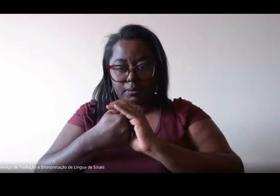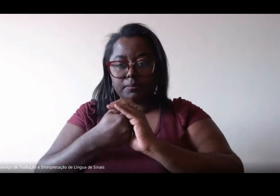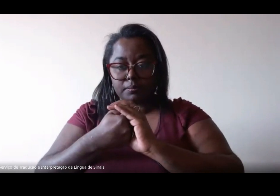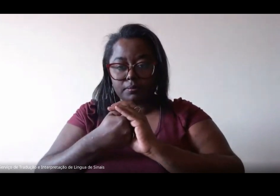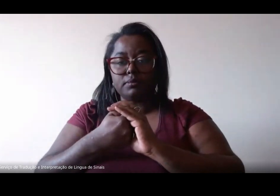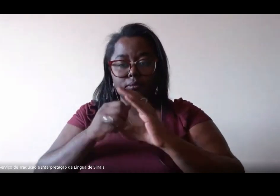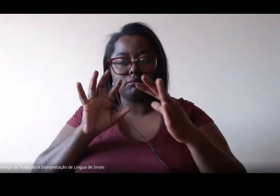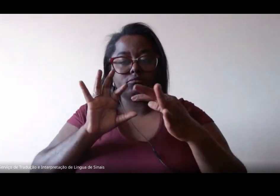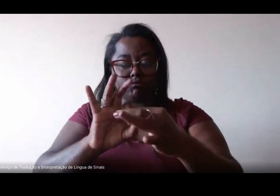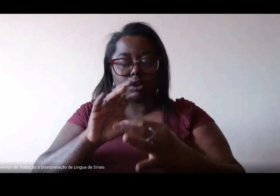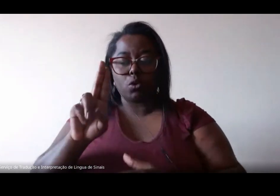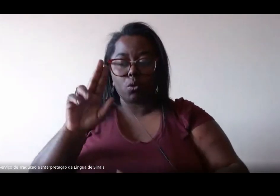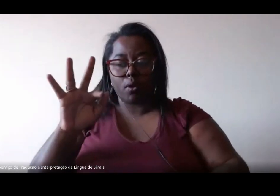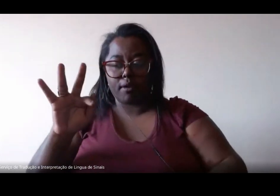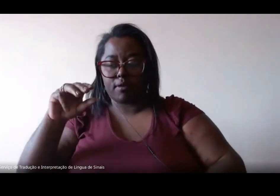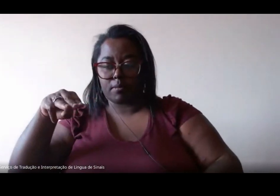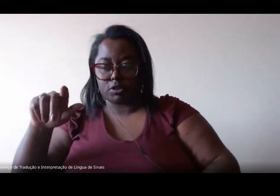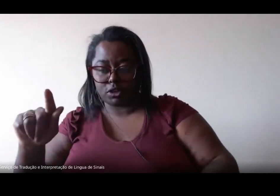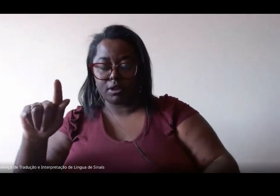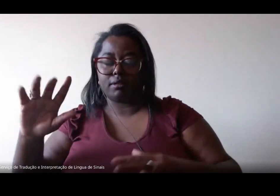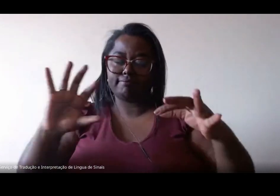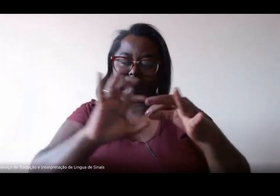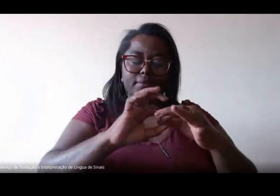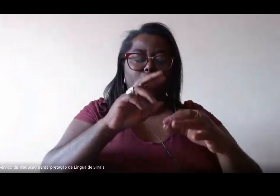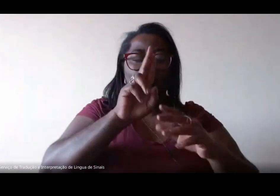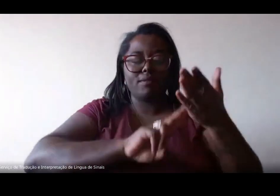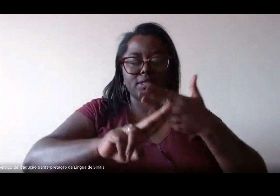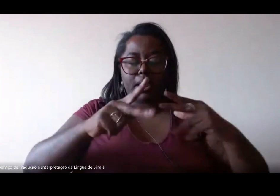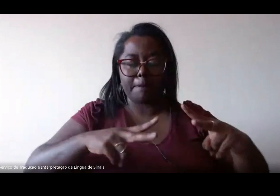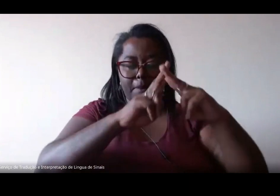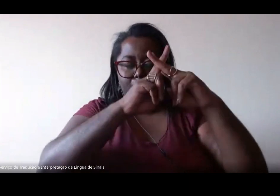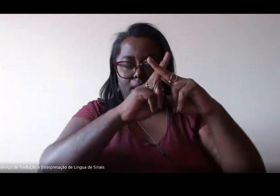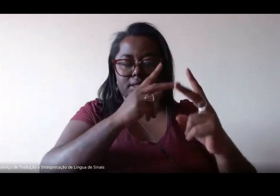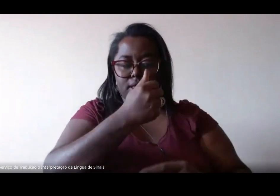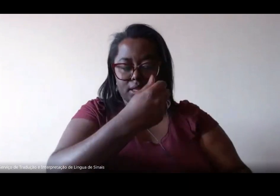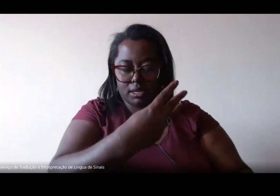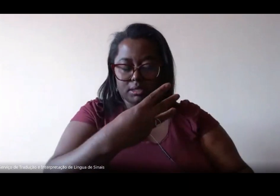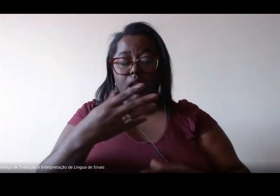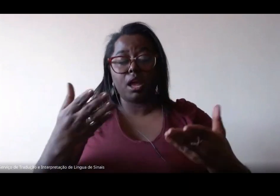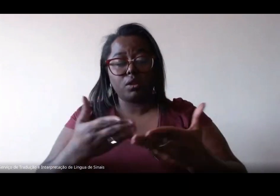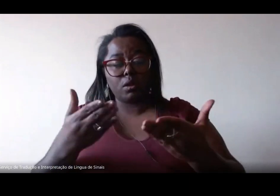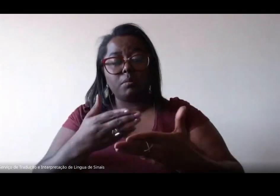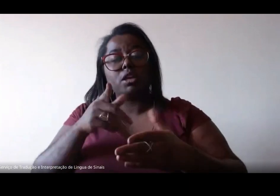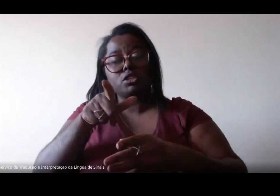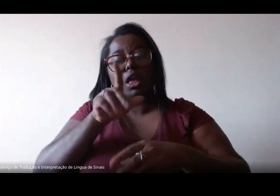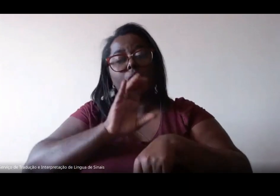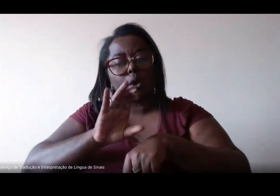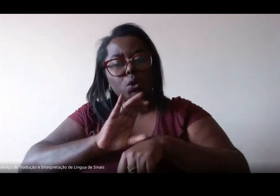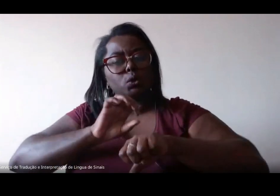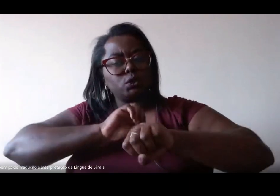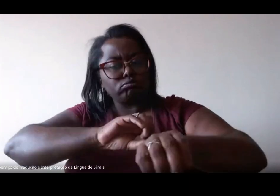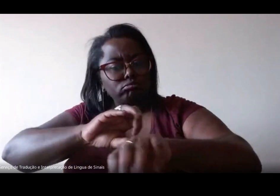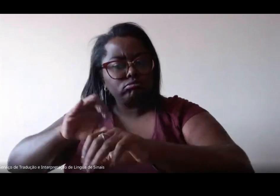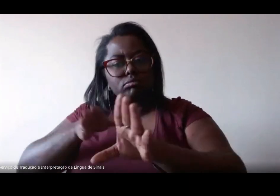COFECUB, ligando ao FMG, a Universidade de Paris 13. Atualmente, ministra cursos e orienta mestrandos